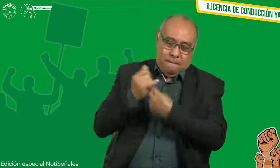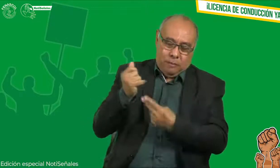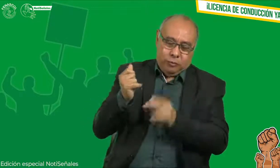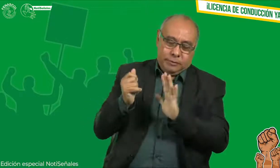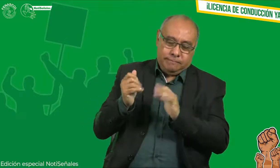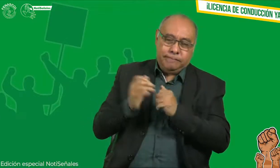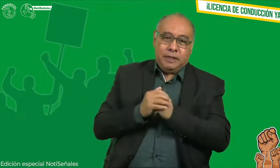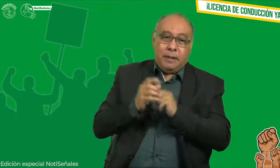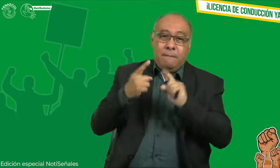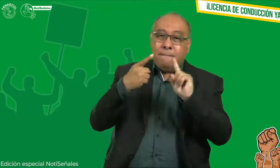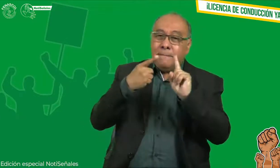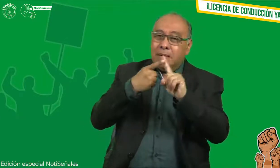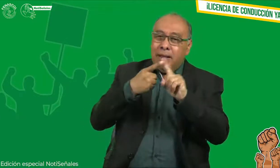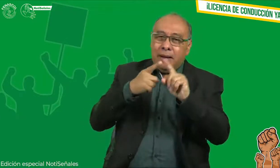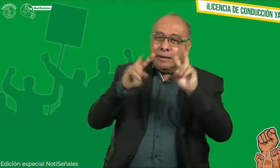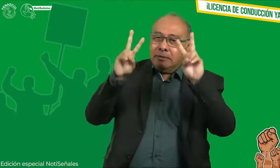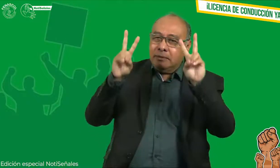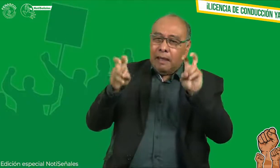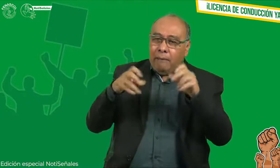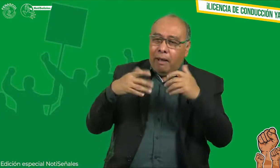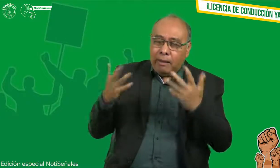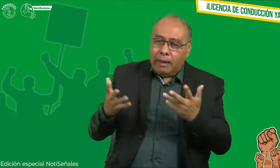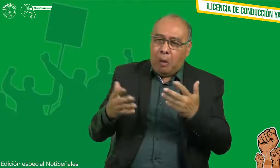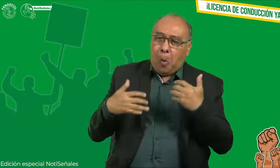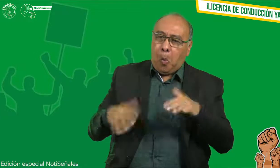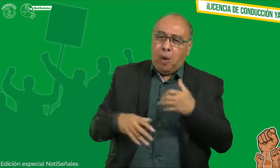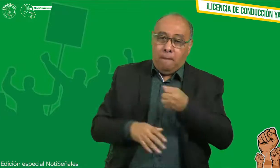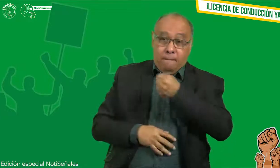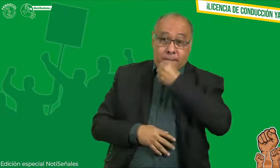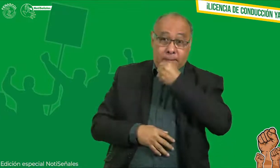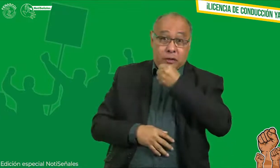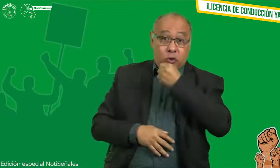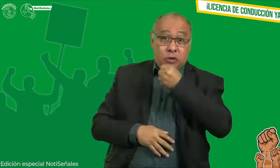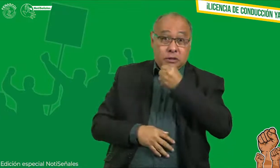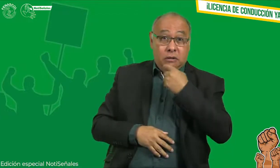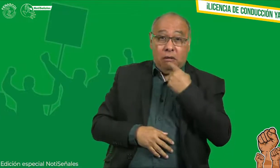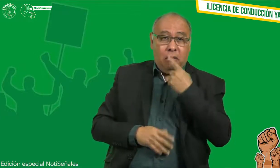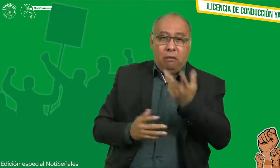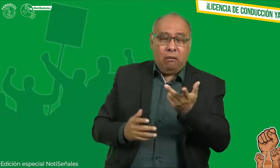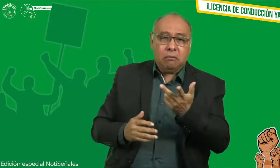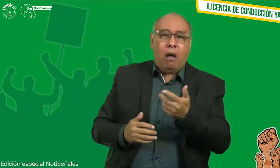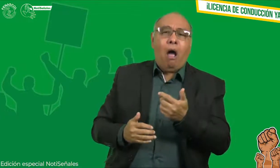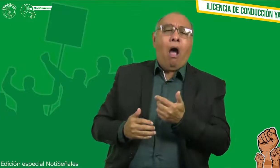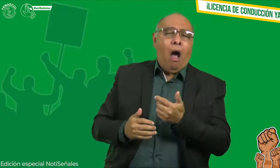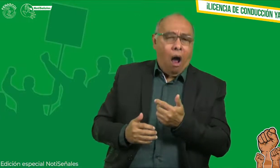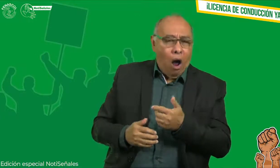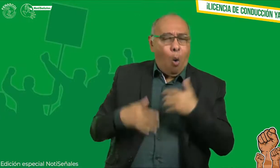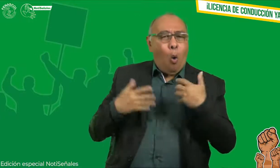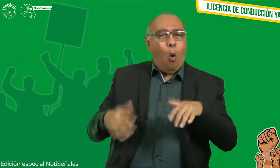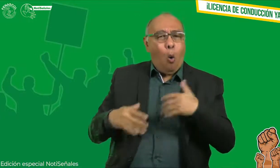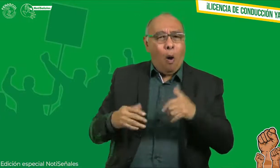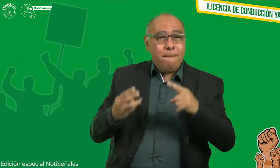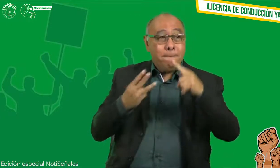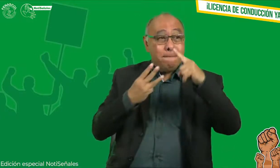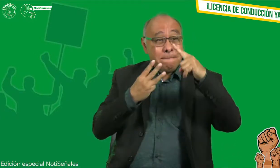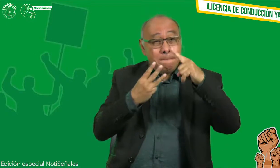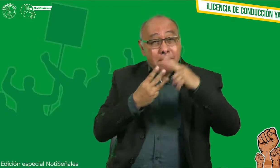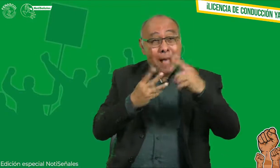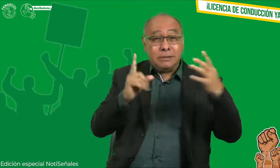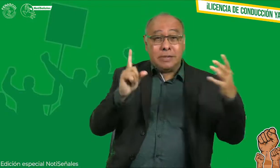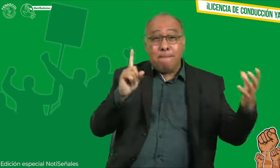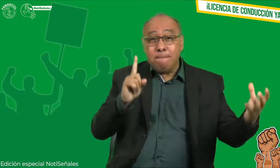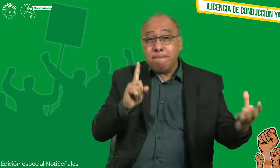Claramente la directora Natalia lo estaba mencionando allí y es algo que se tiene que tener presente porque en las